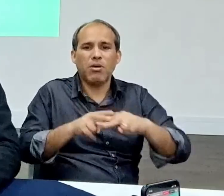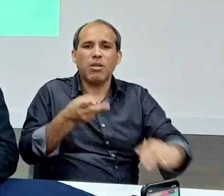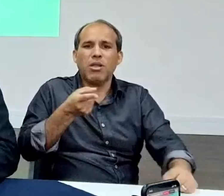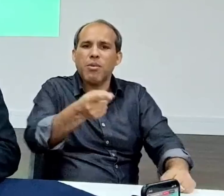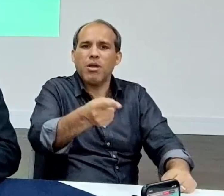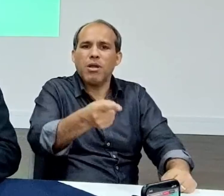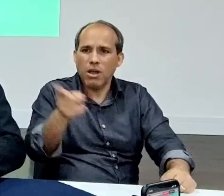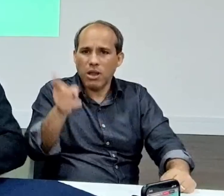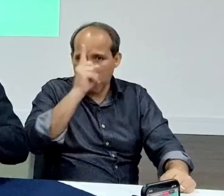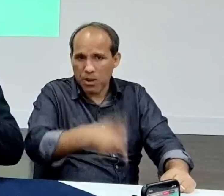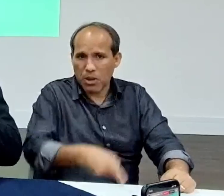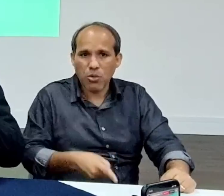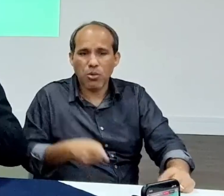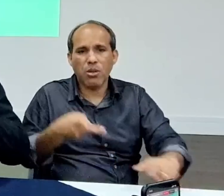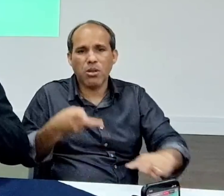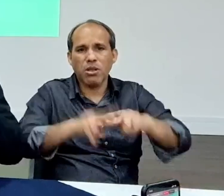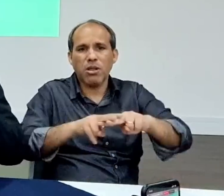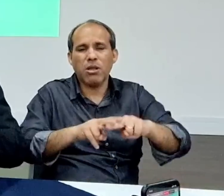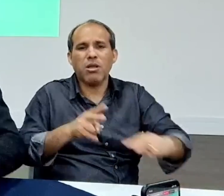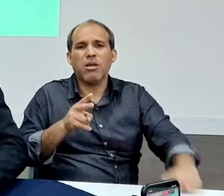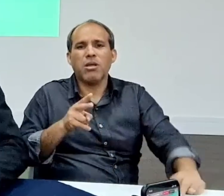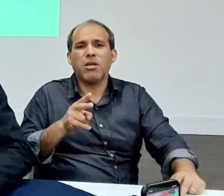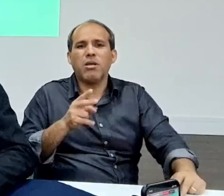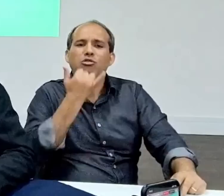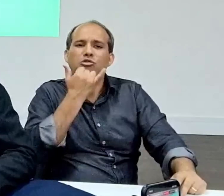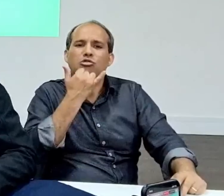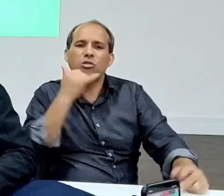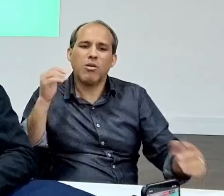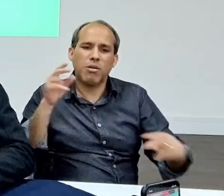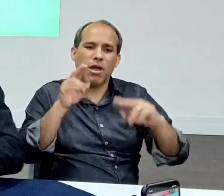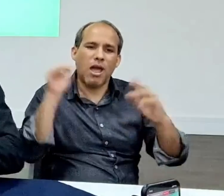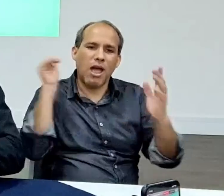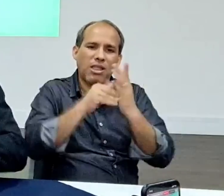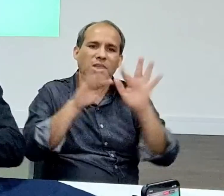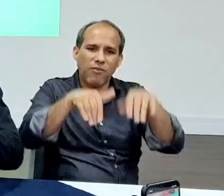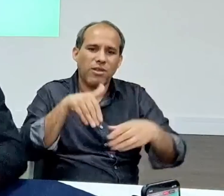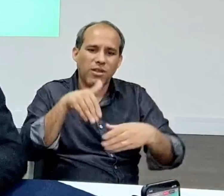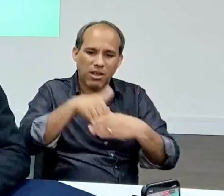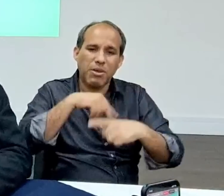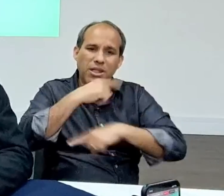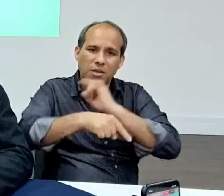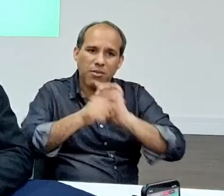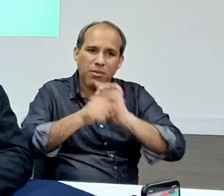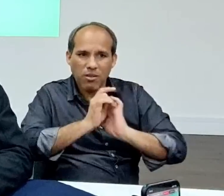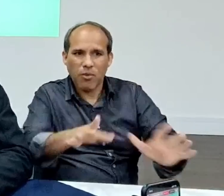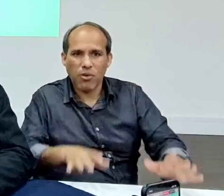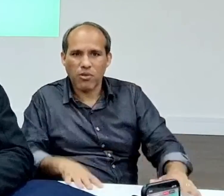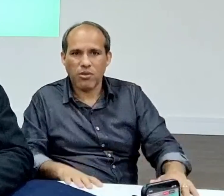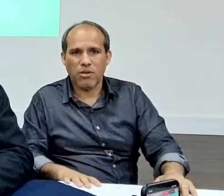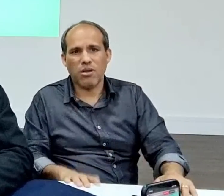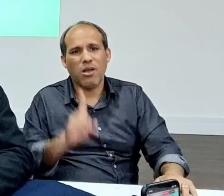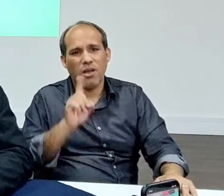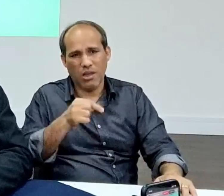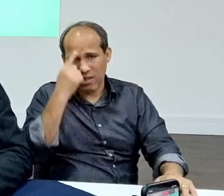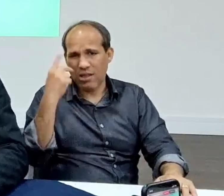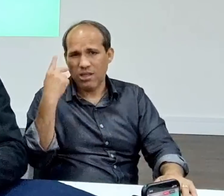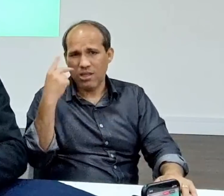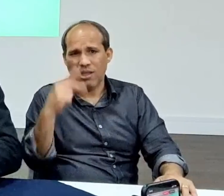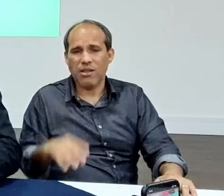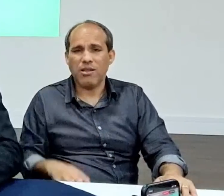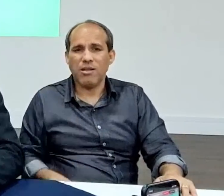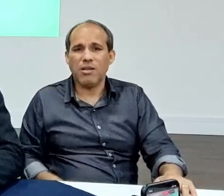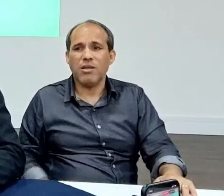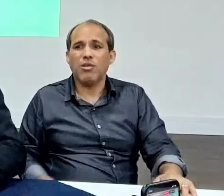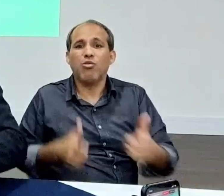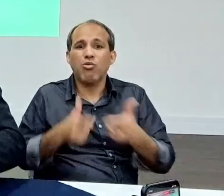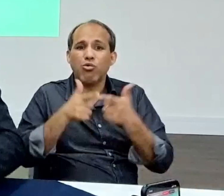logo a preventiva para ficar preso ali até a campanha. Quando acabar as eleições, daí ia ser posto em liberdade. Essa seria a ideia se nós não